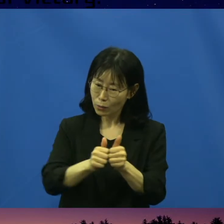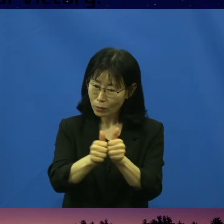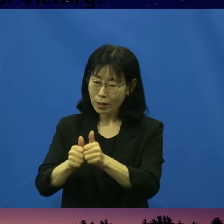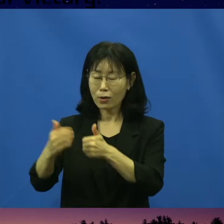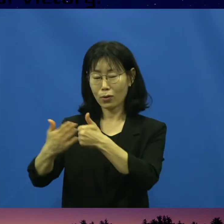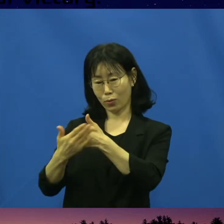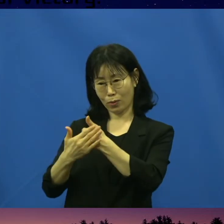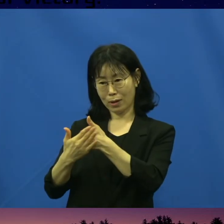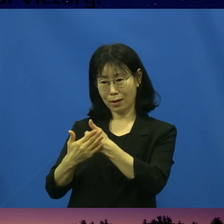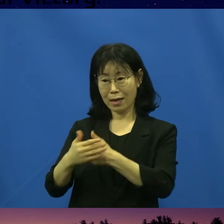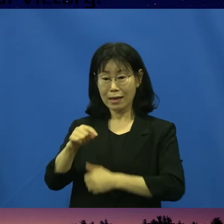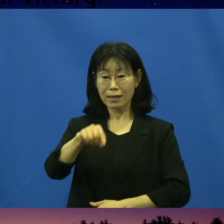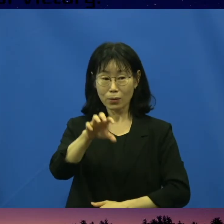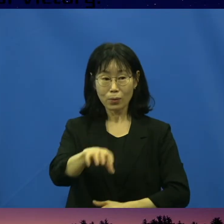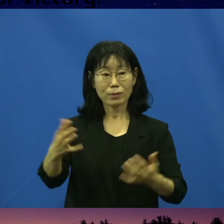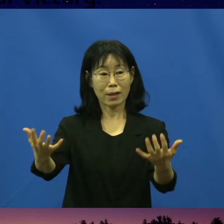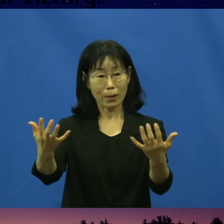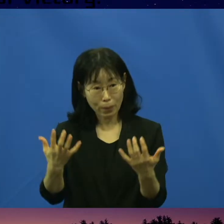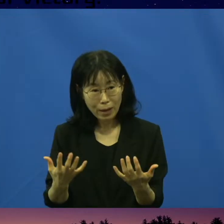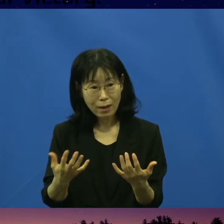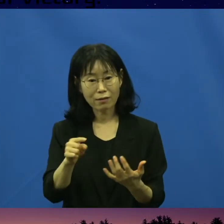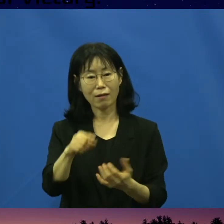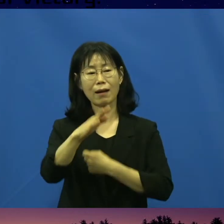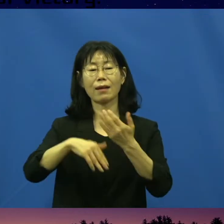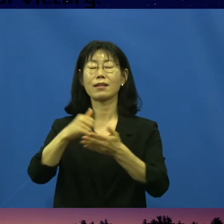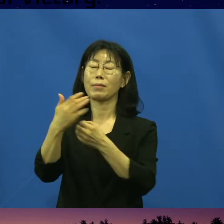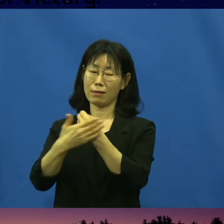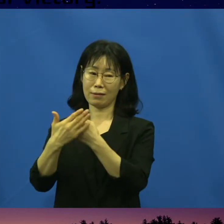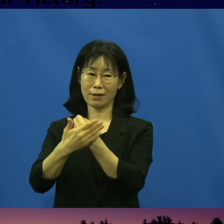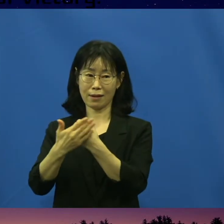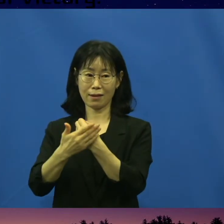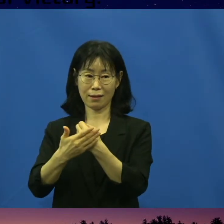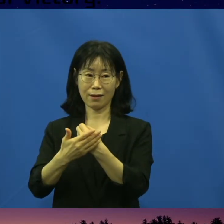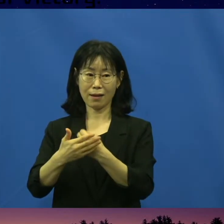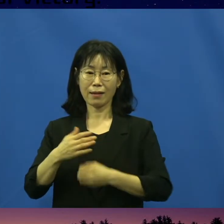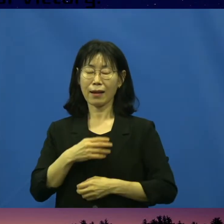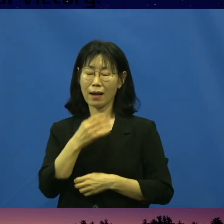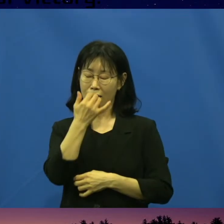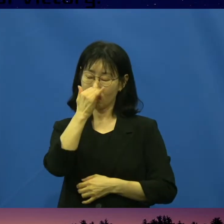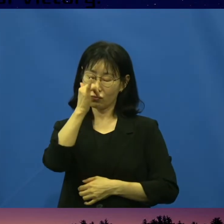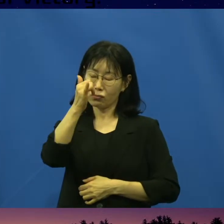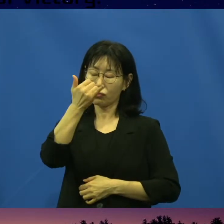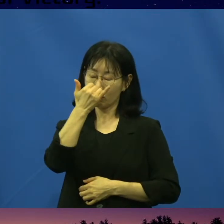하나님의 은혜가 나도 모르는 사이에 내가 자는 동안에도 수도 없이 일어난 거예요.